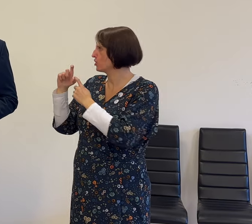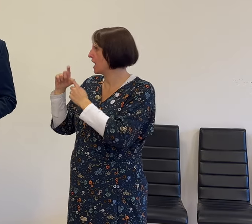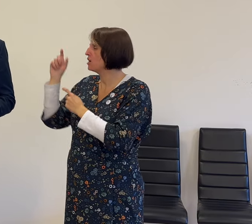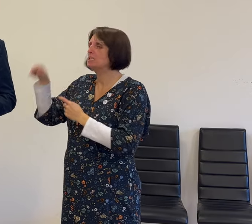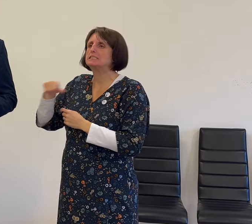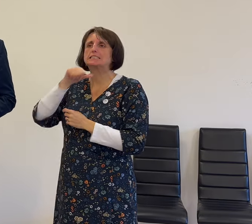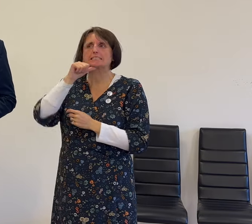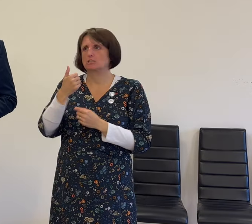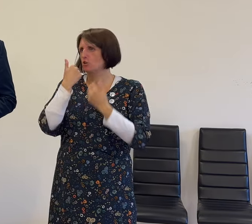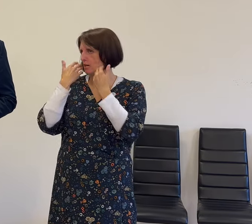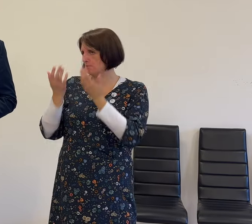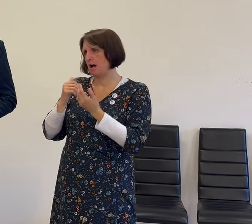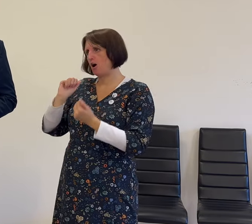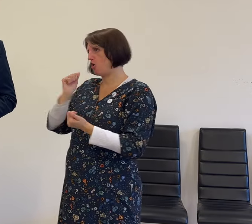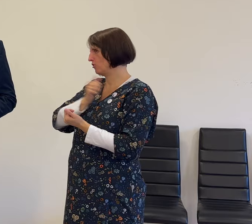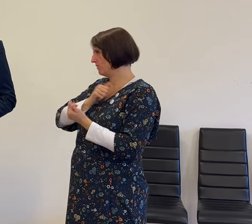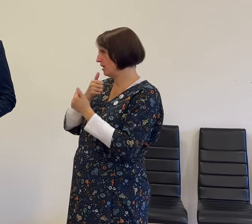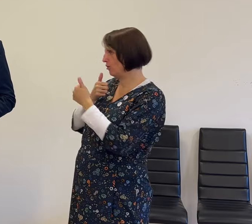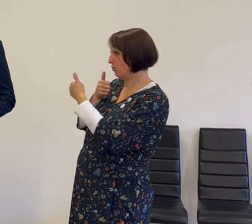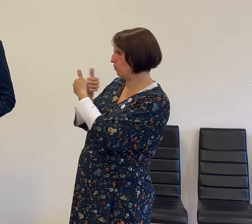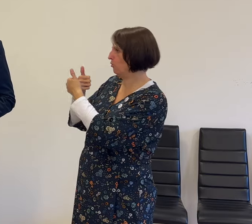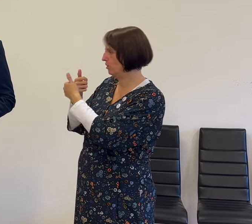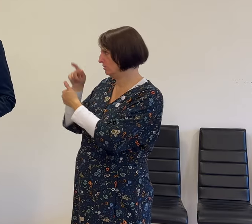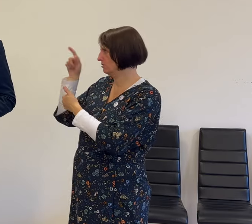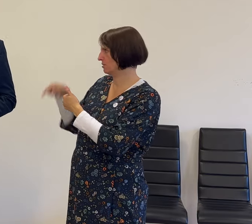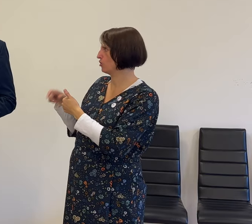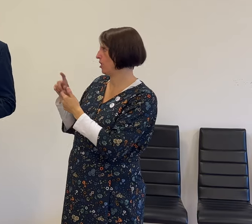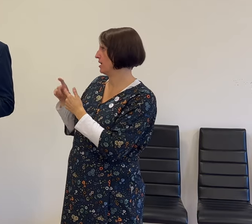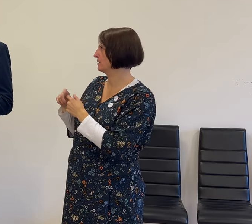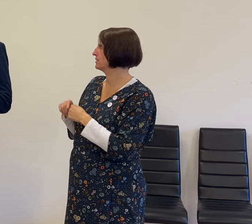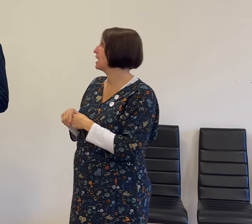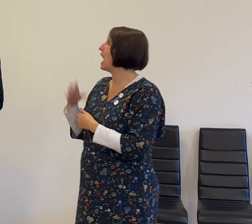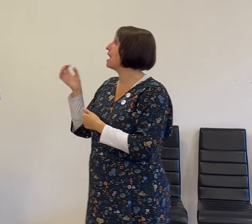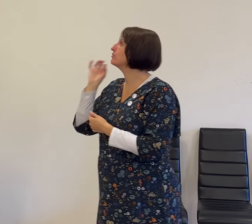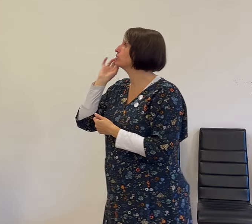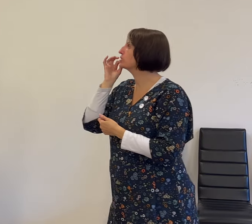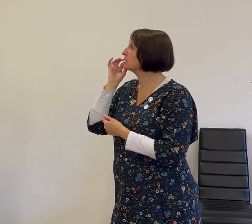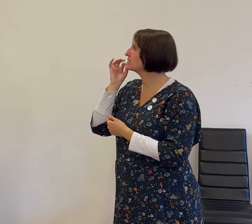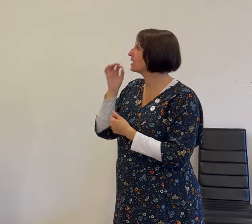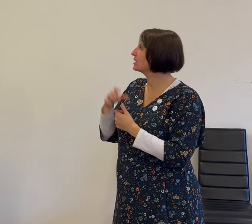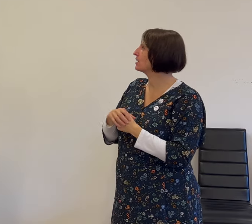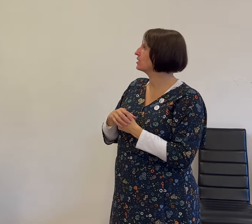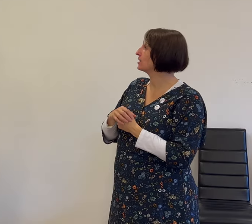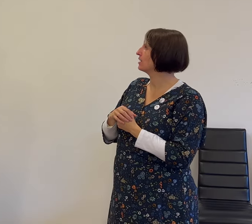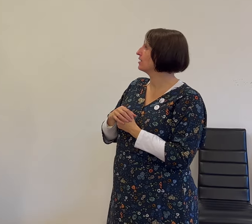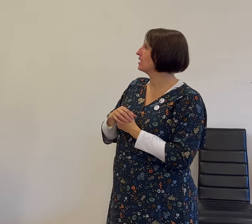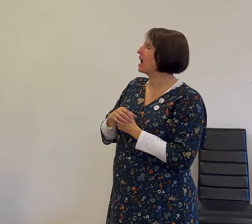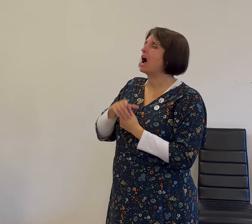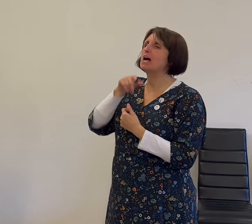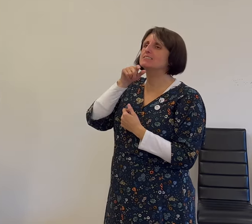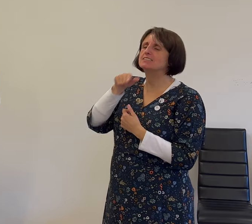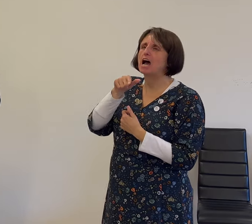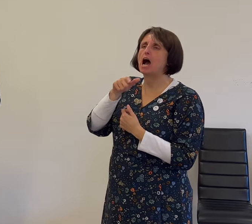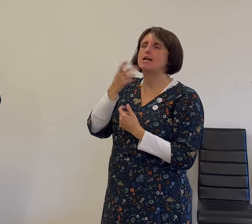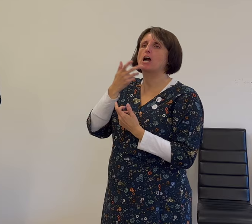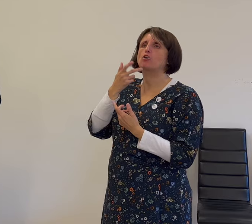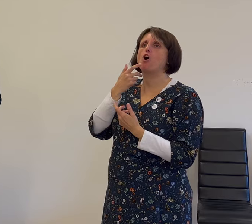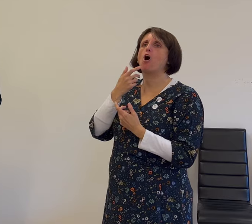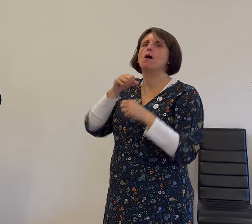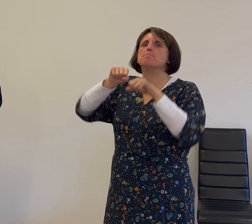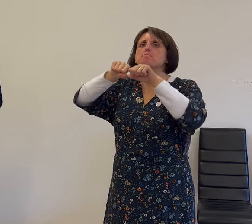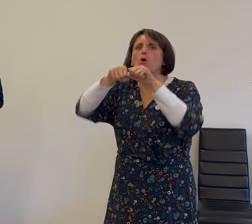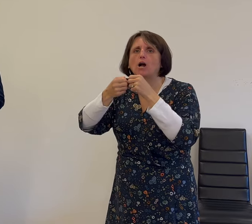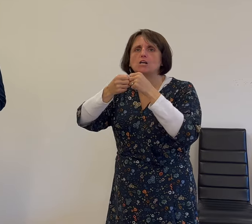odvahu si s ním něco začínat. A všimněte si, ta demoralizace je strašná, protože tohle se děje očividně